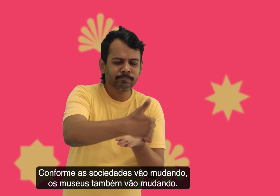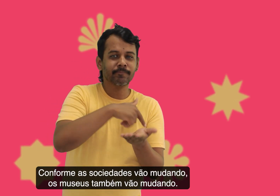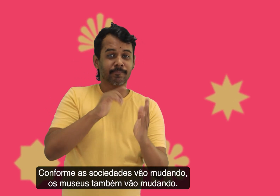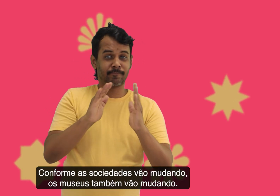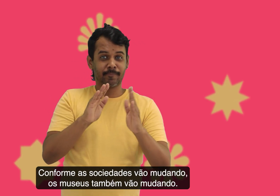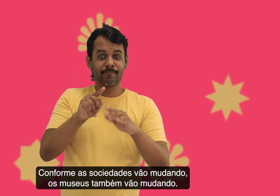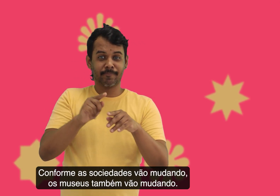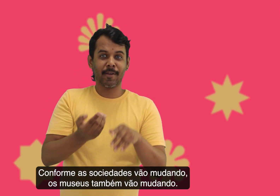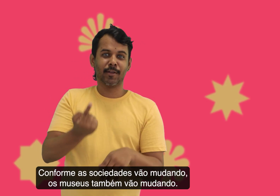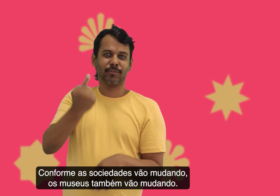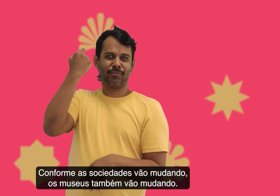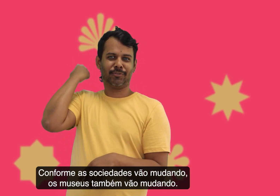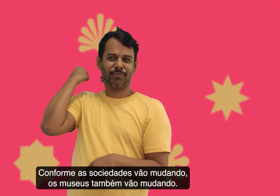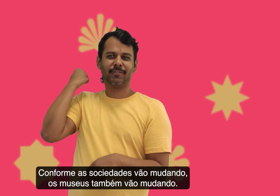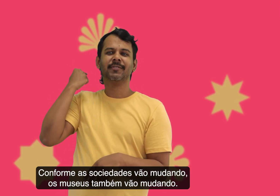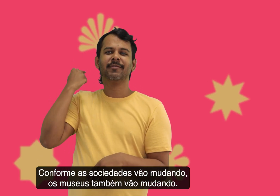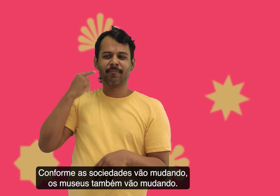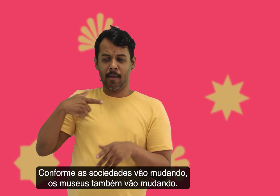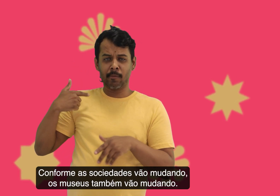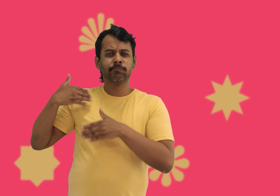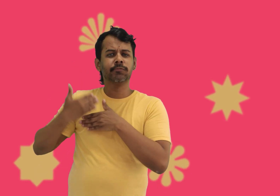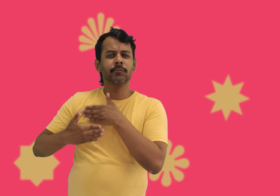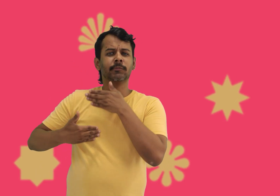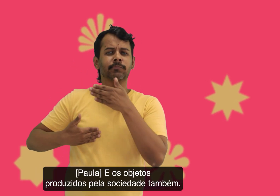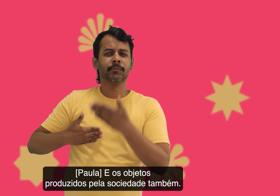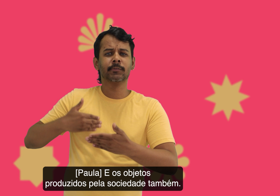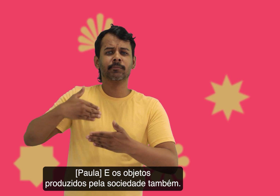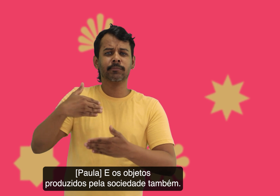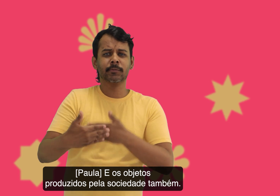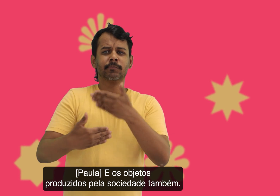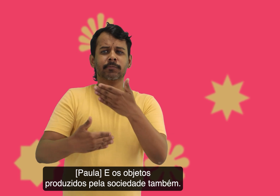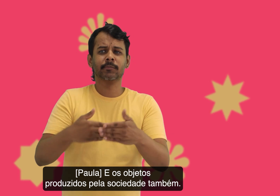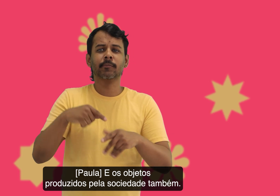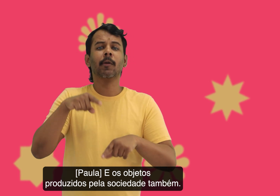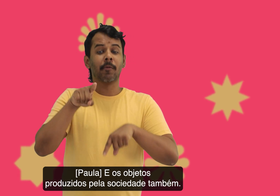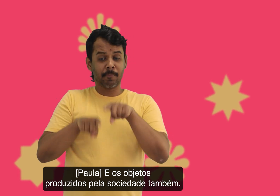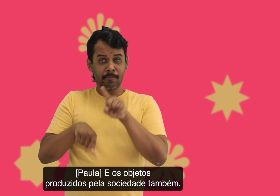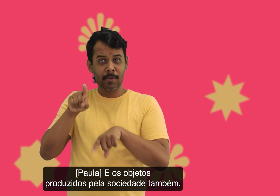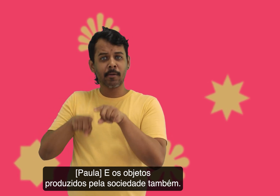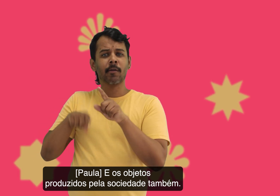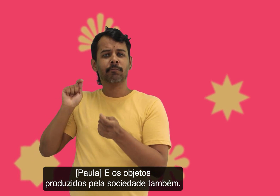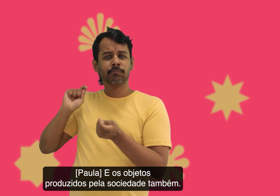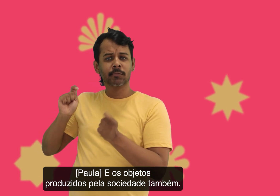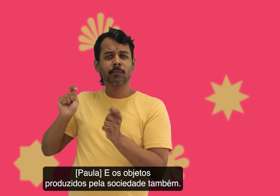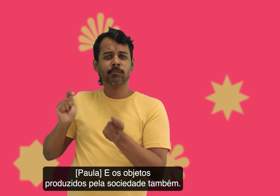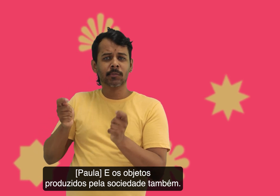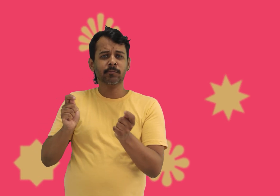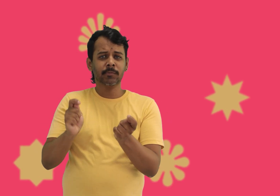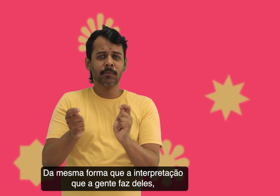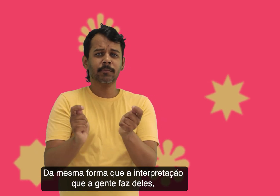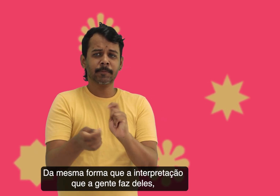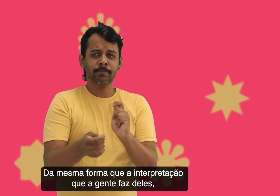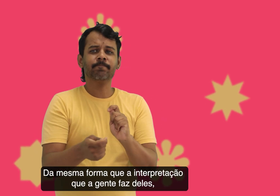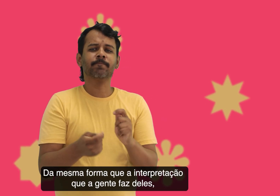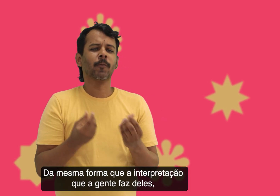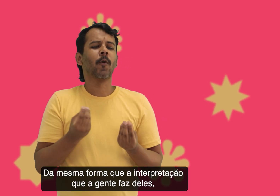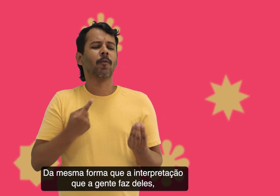sociedades vão mudando, os museus também vão mudando. E os objetos produzidos pela sociedade também. Da mesma forma